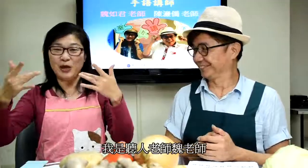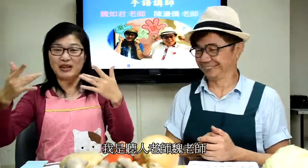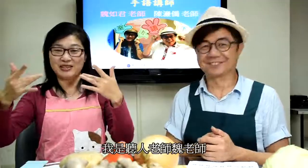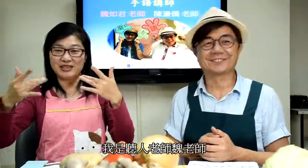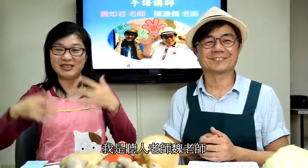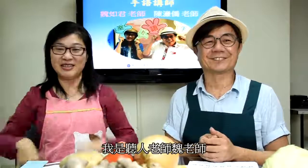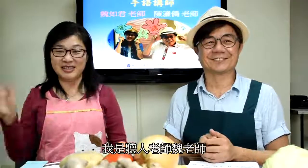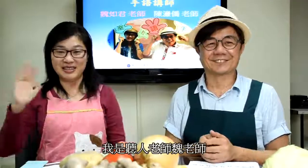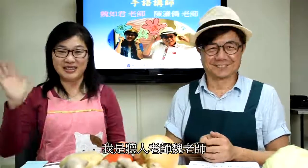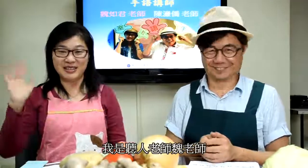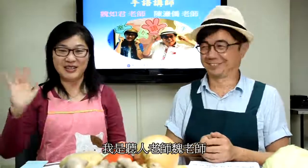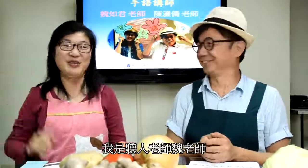师。